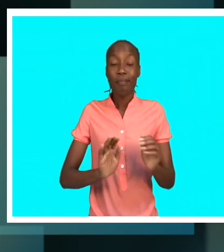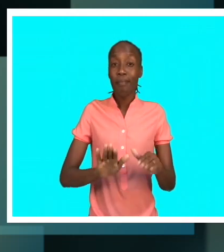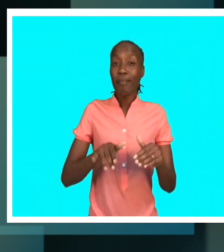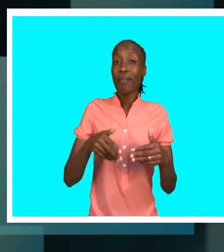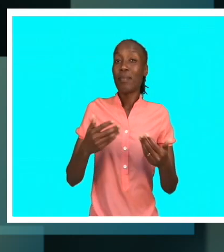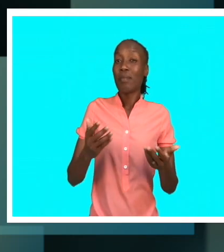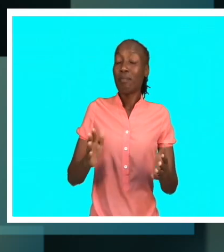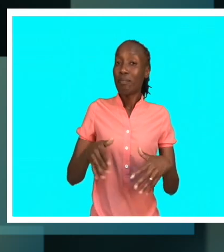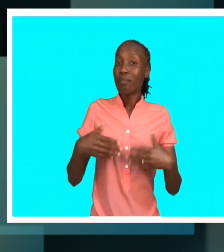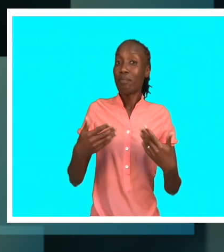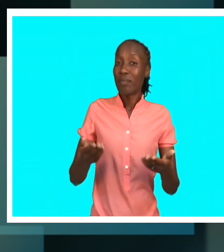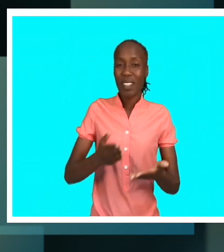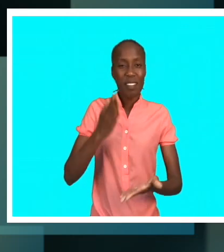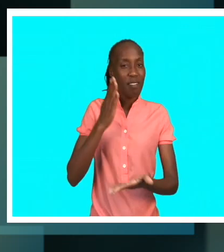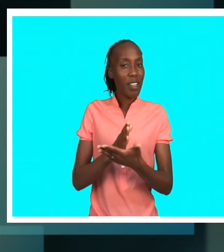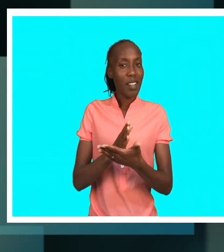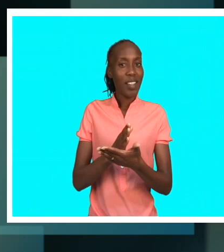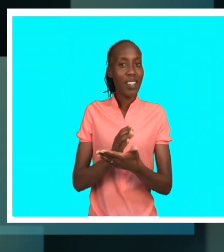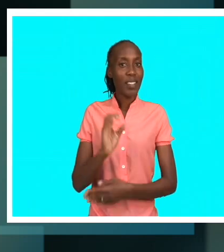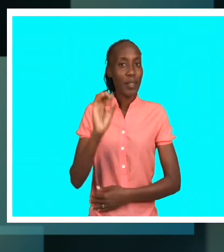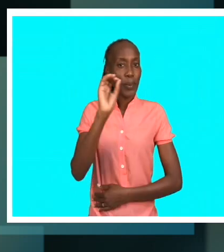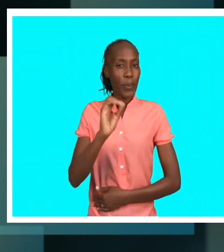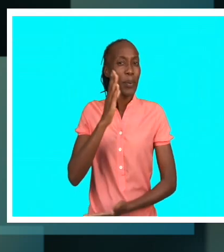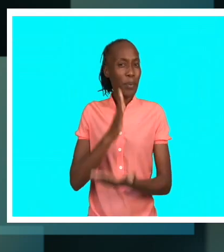não é real.